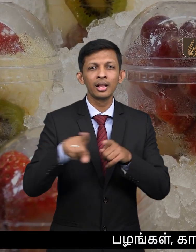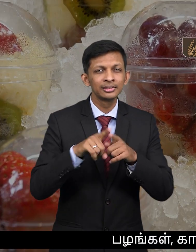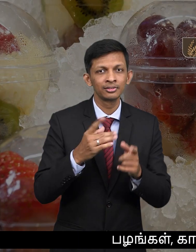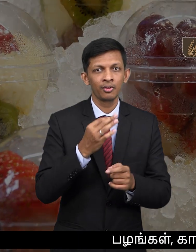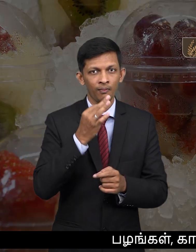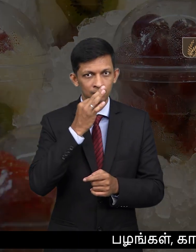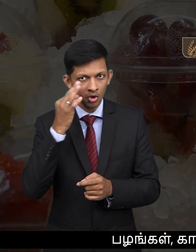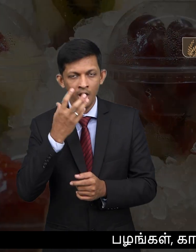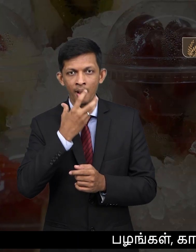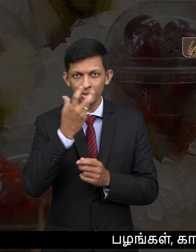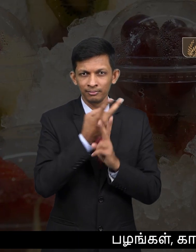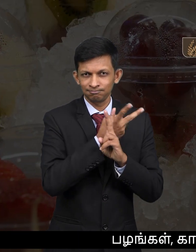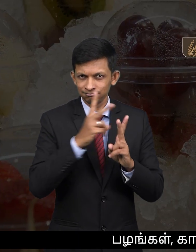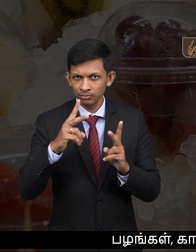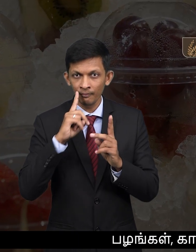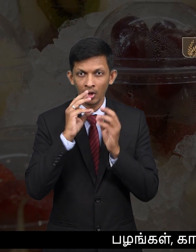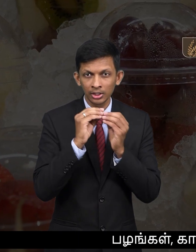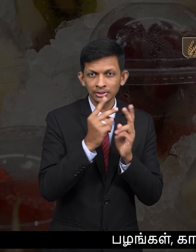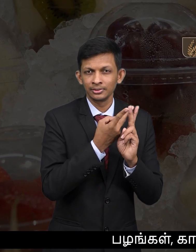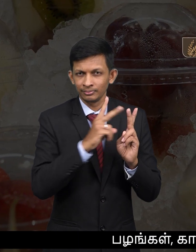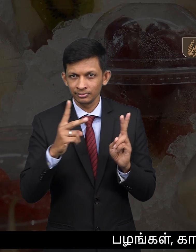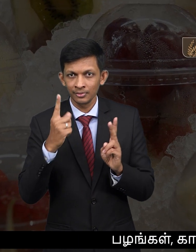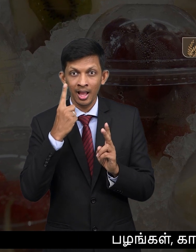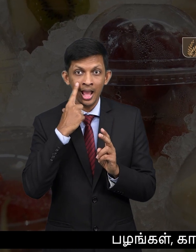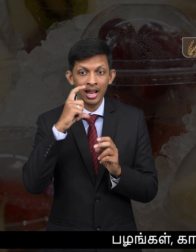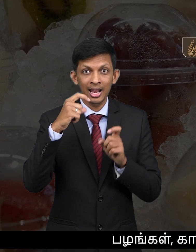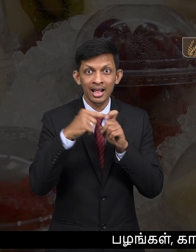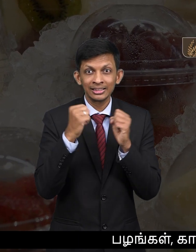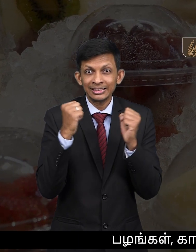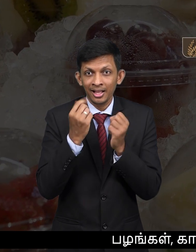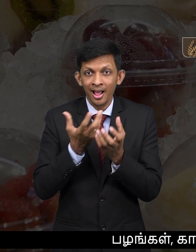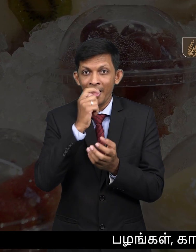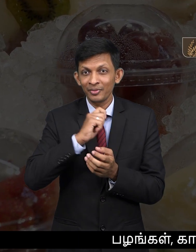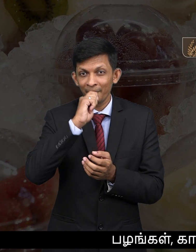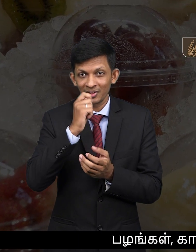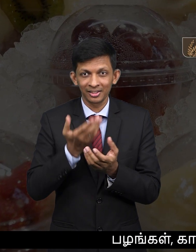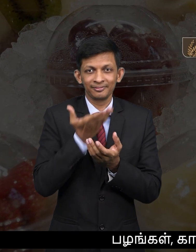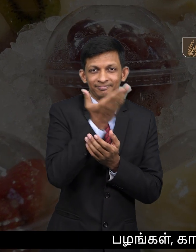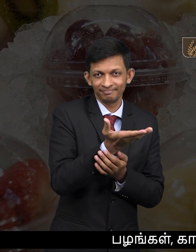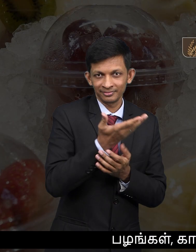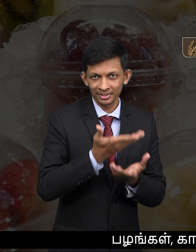எடுத்துக்காட்டுகள்: பழங்கள், காய்கறிகள், ஐஸ்கிரீம்கள்.